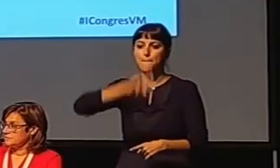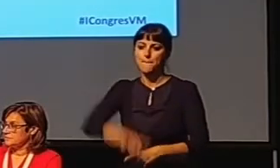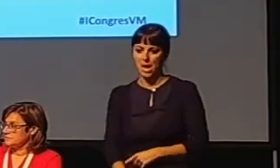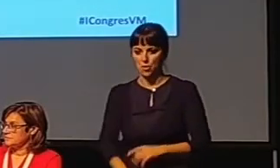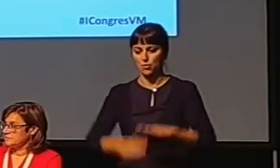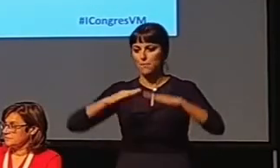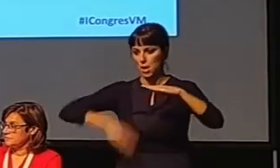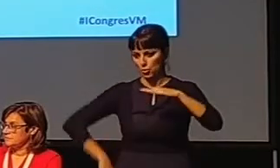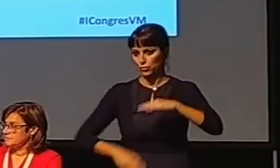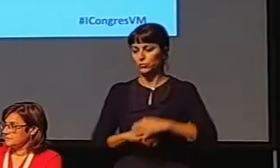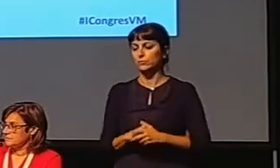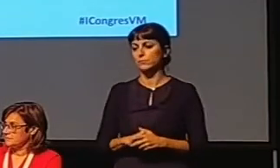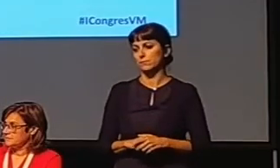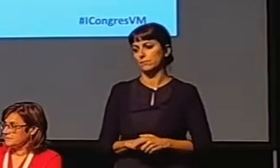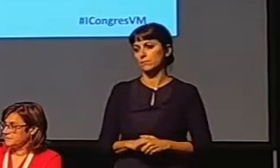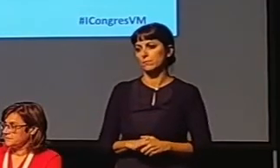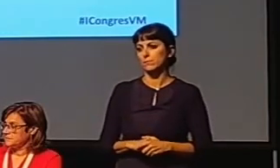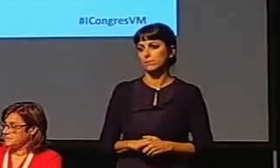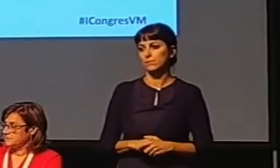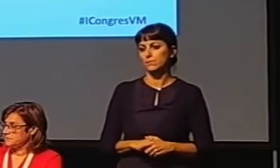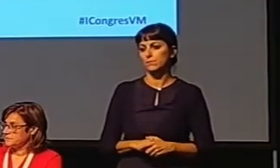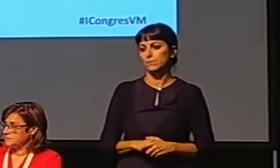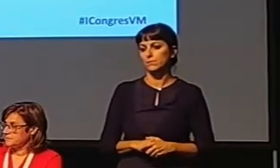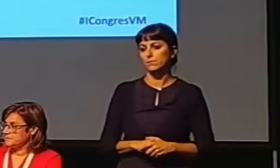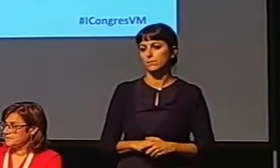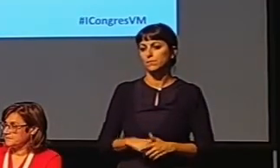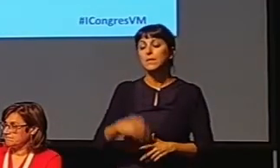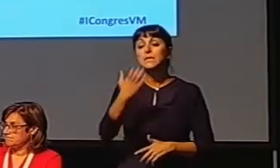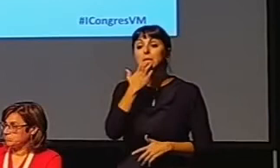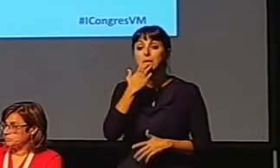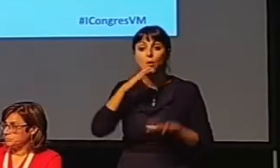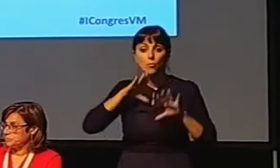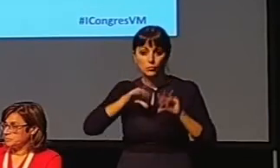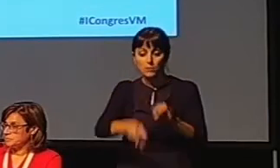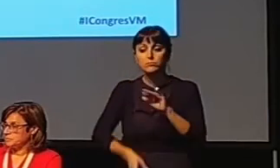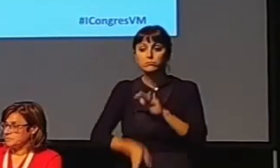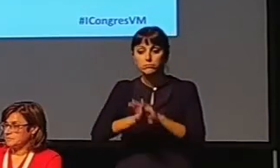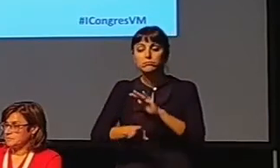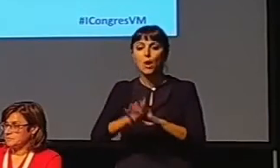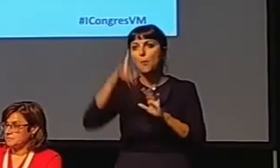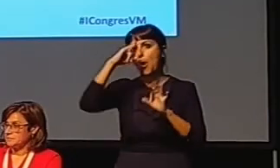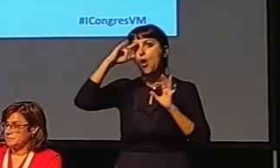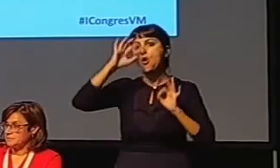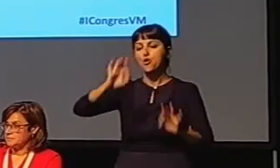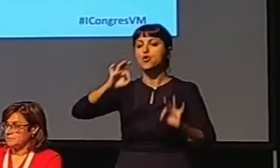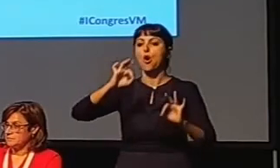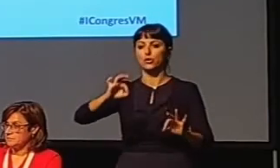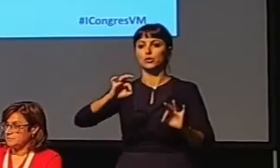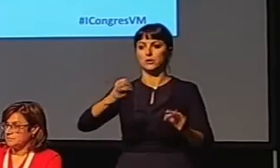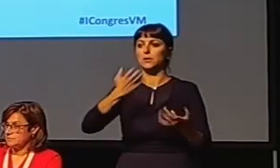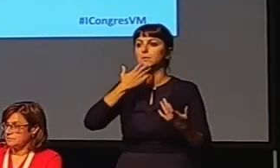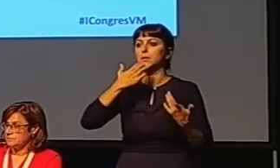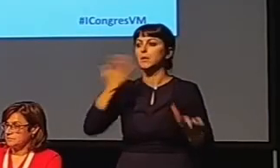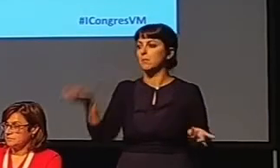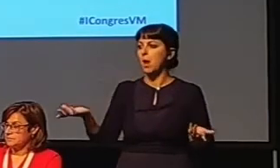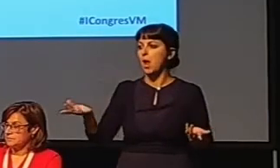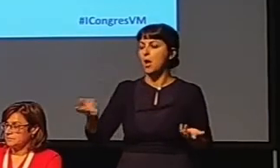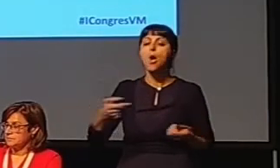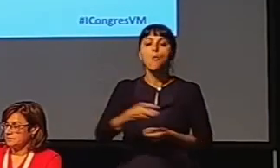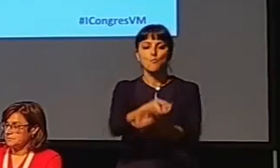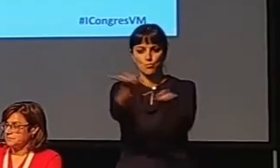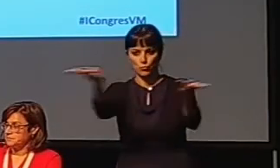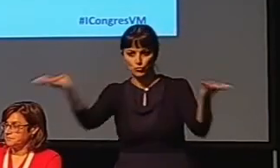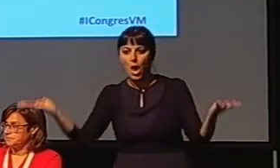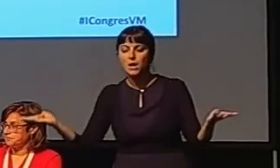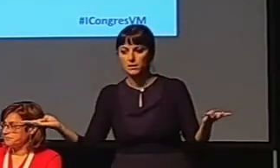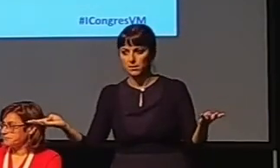no podem seguir utilitzant lògiques que no siguin, i moltes de vosaltres, no